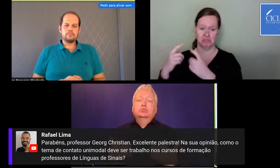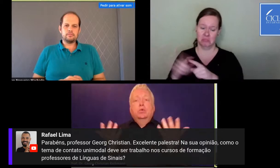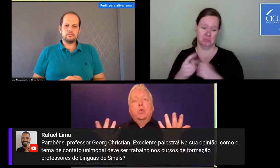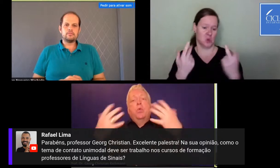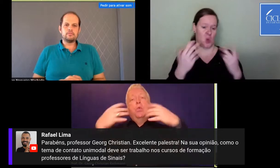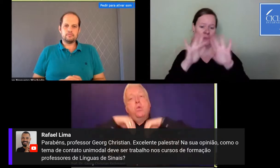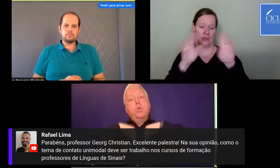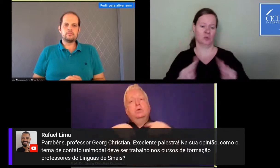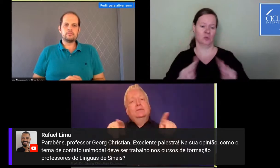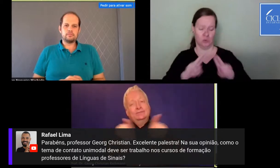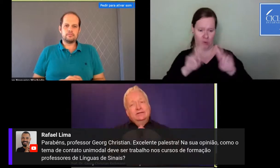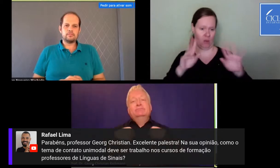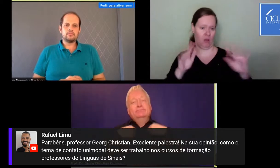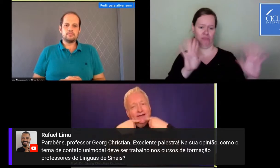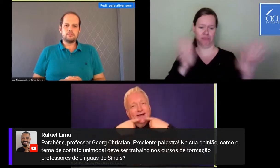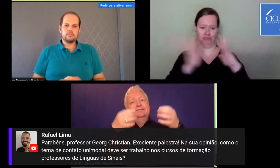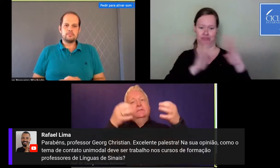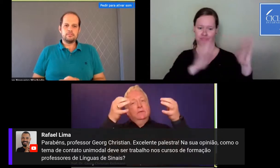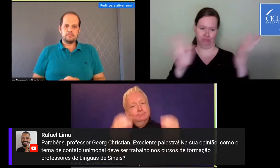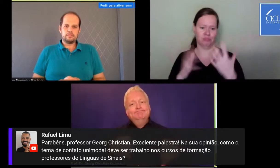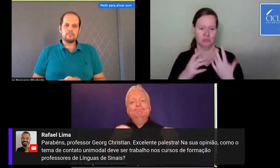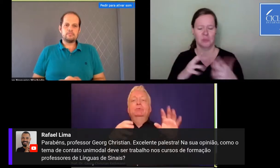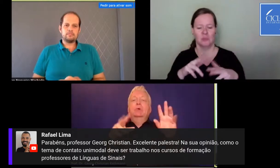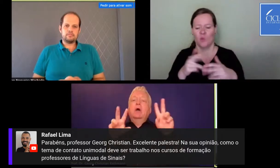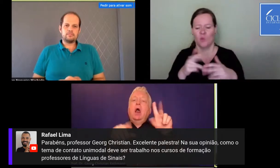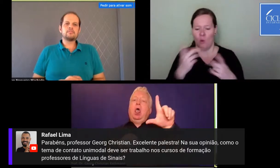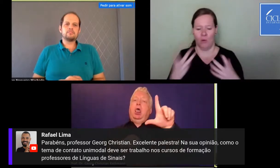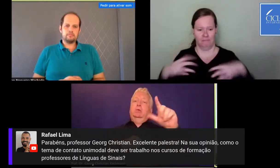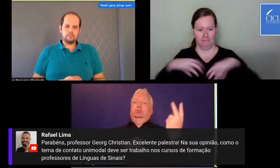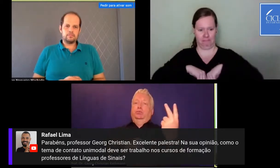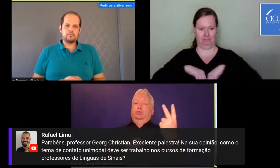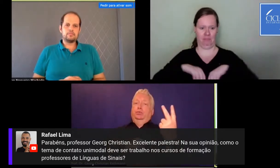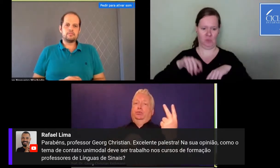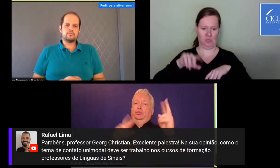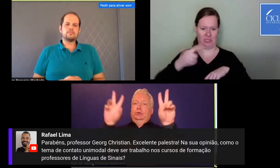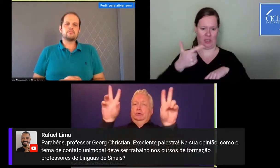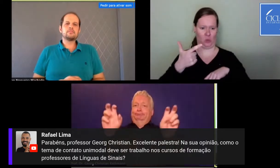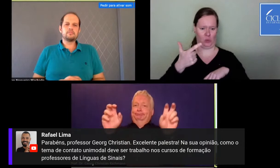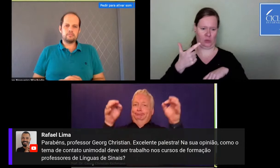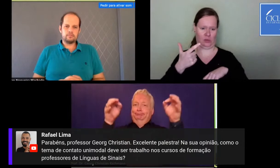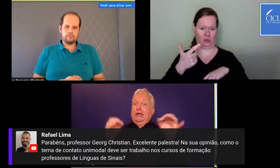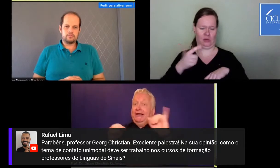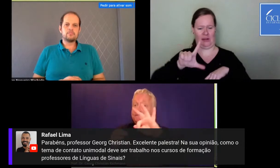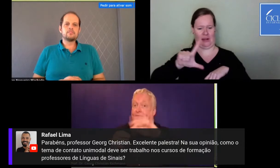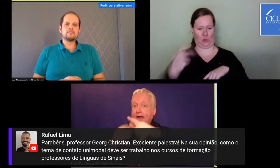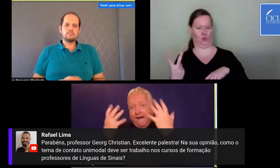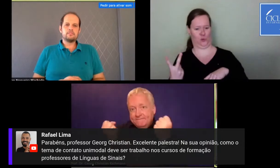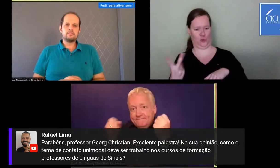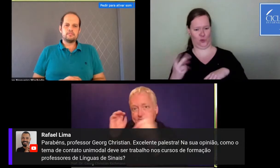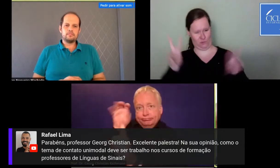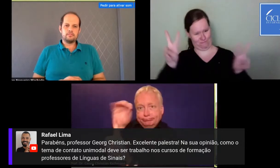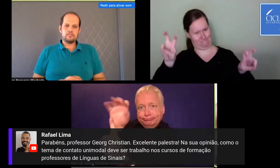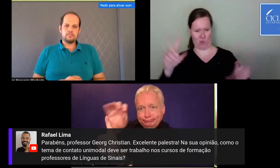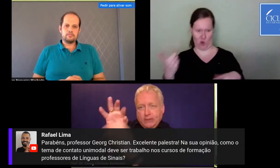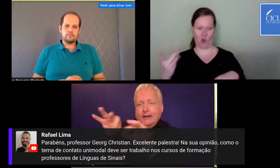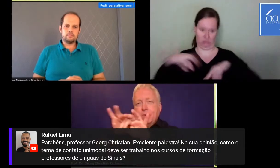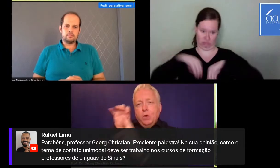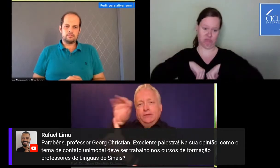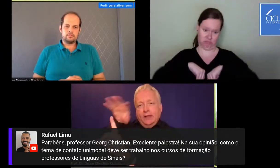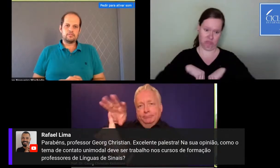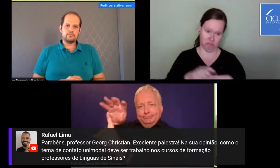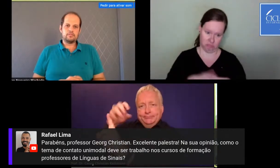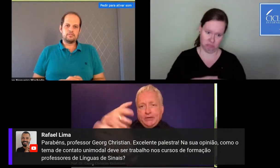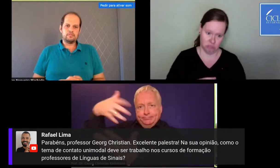daquele sistema, e acho que a língua de sinais internacional é assim, se a gente